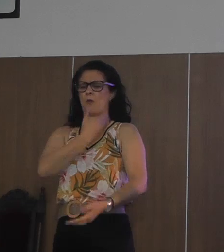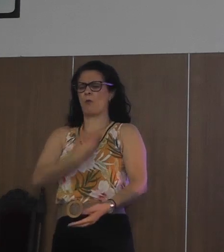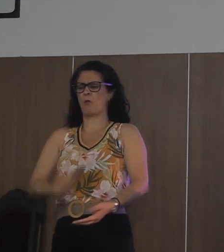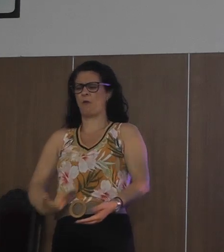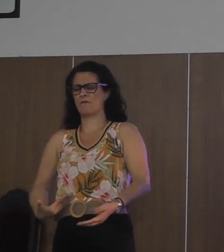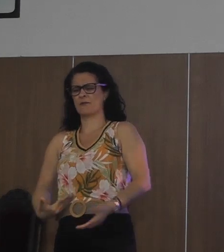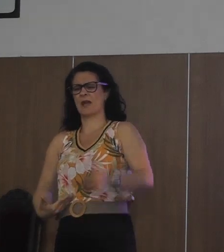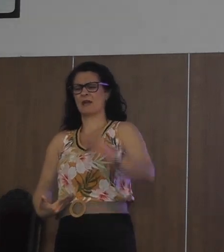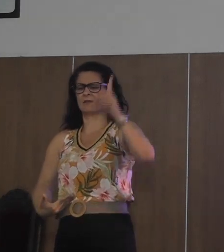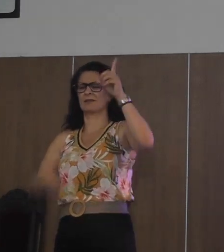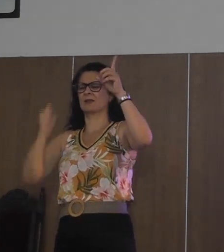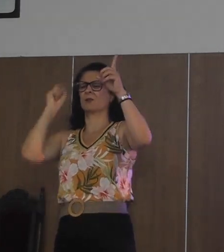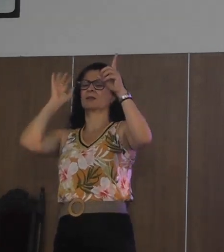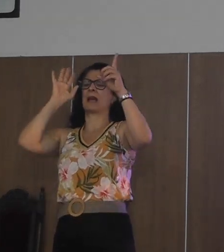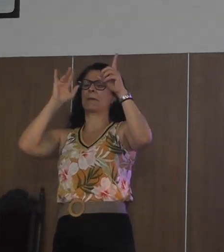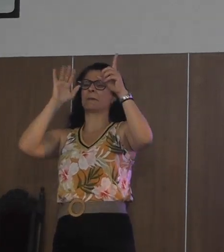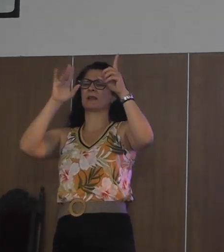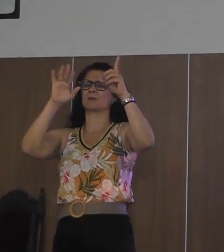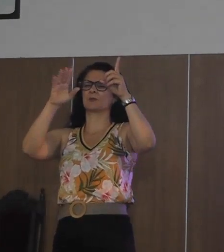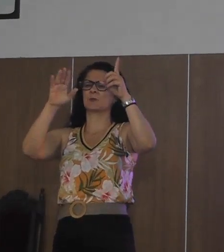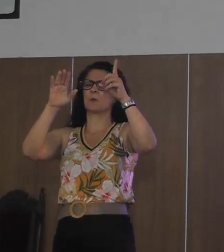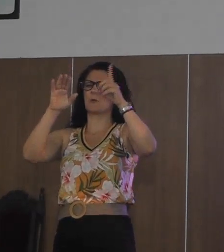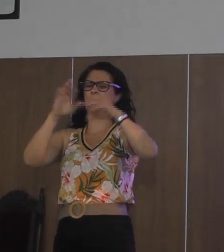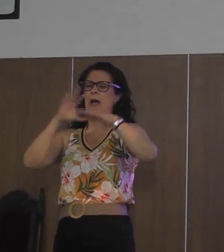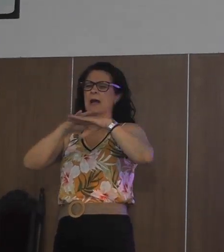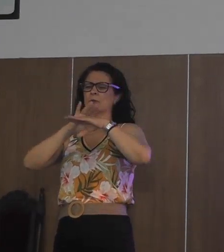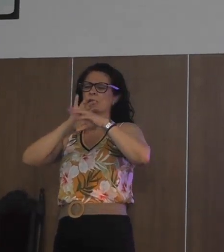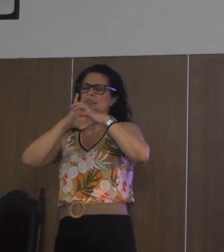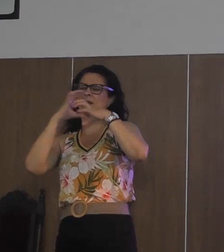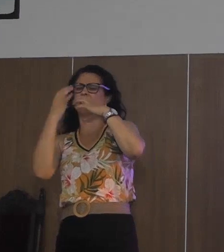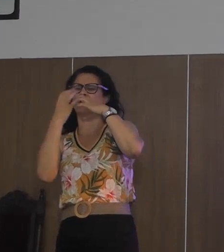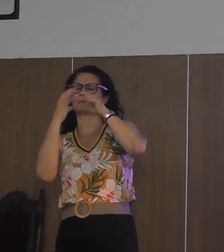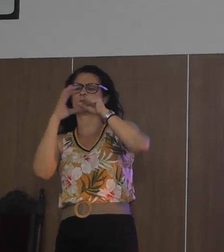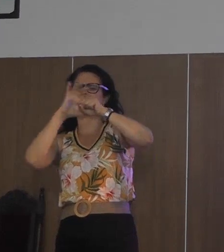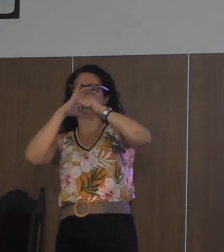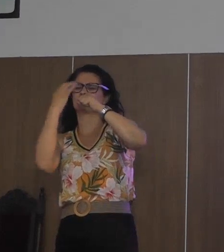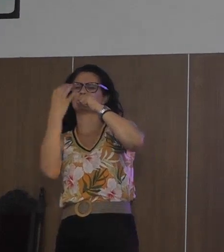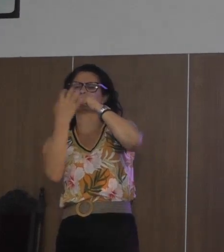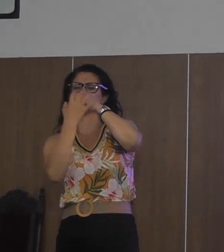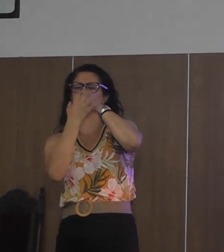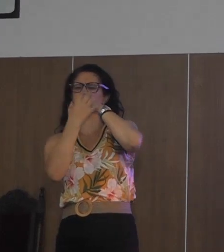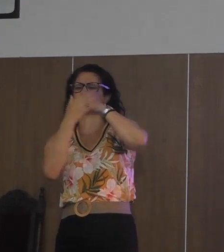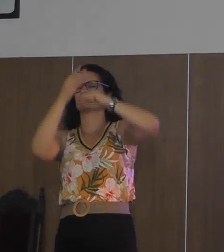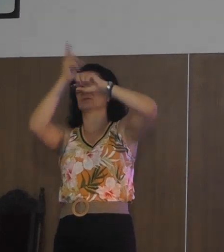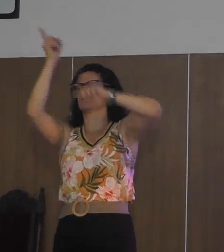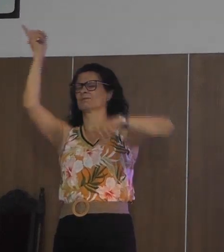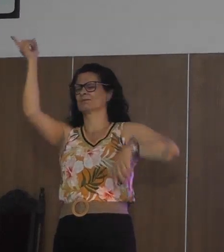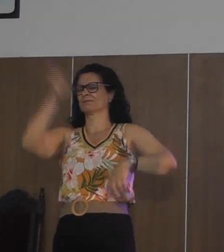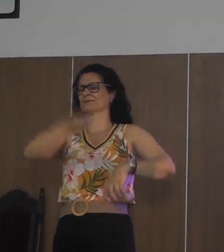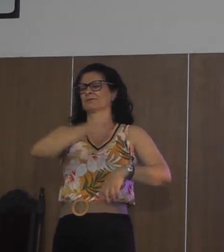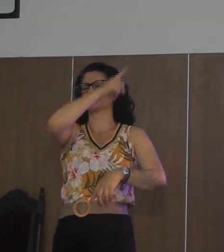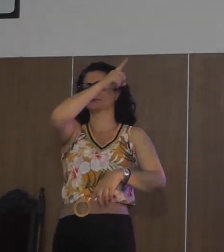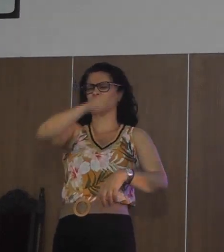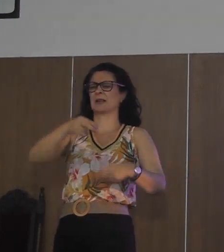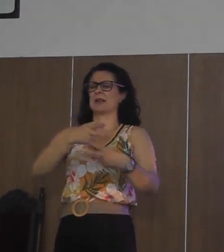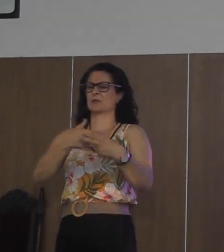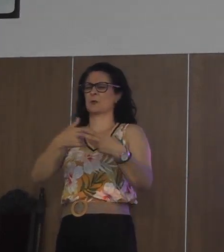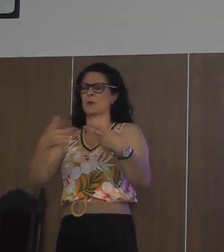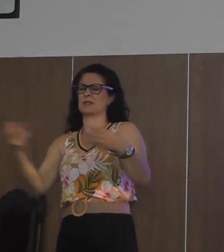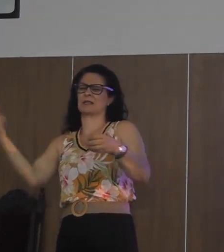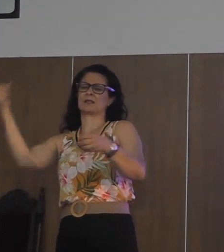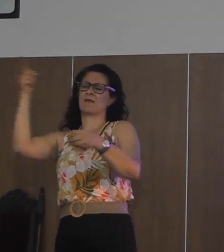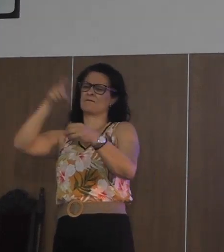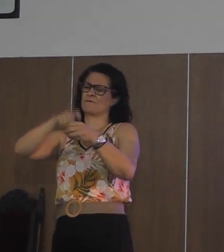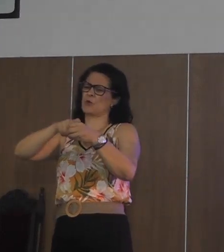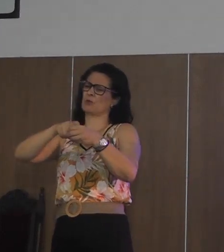que esse vírus venha cair agora em nome de Jesus, Senhor. Para que tudo volte ao normal.